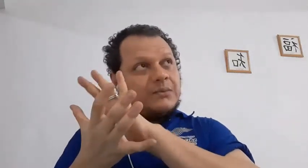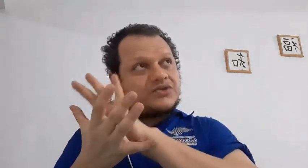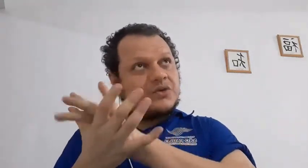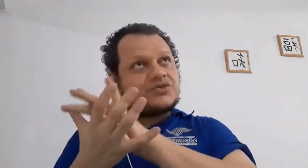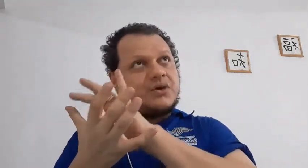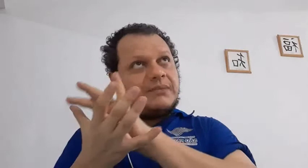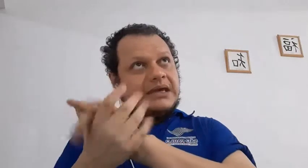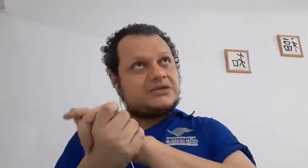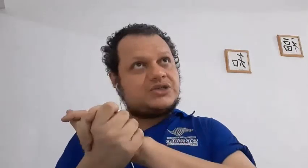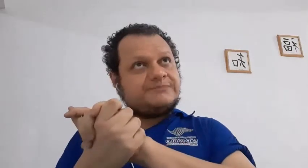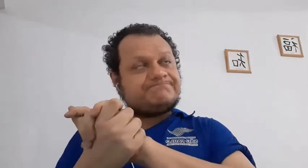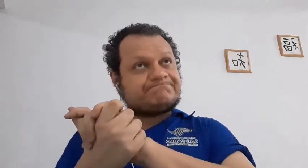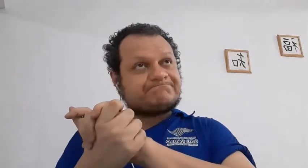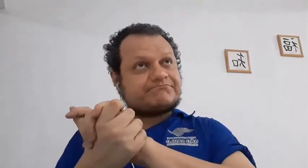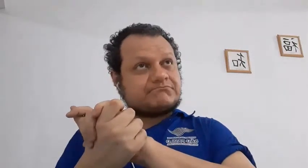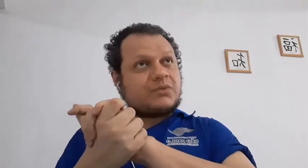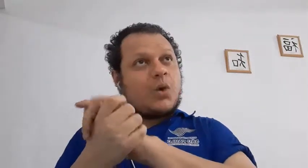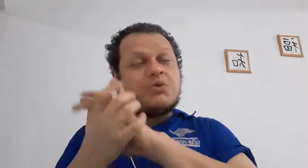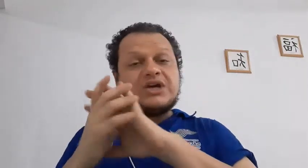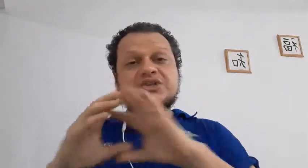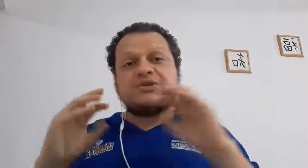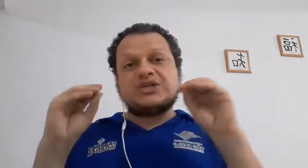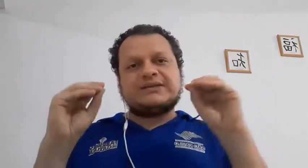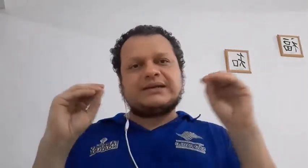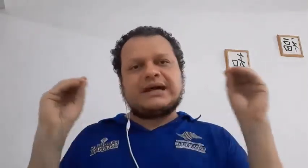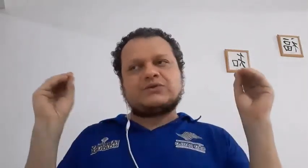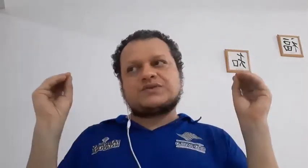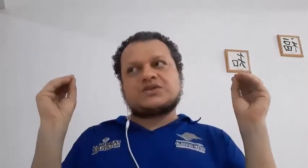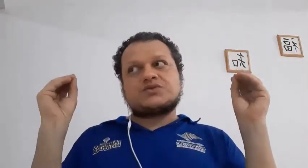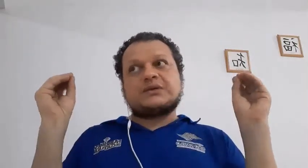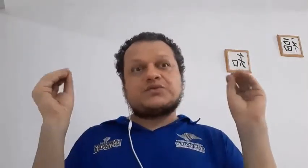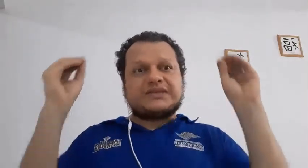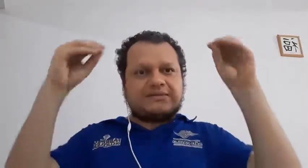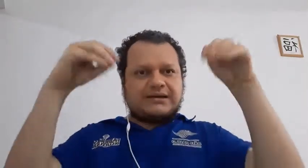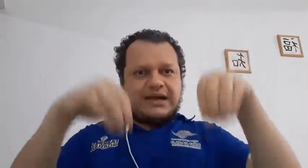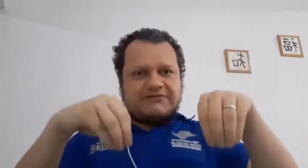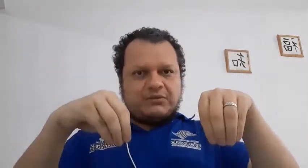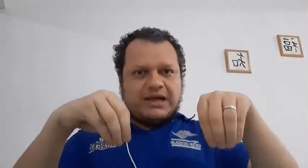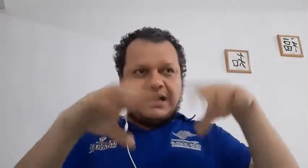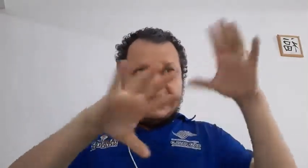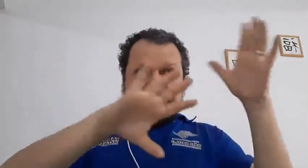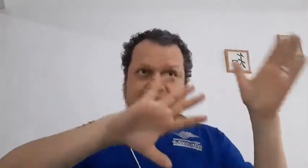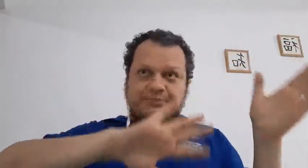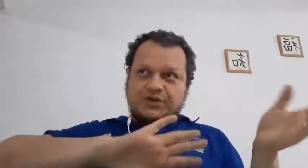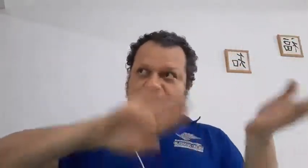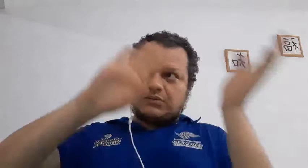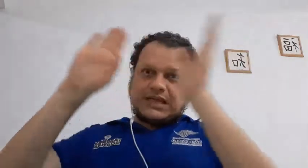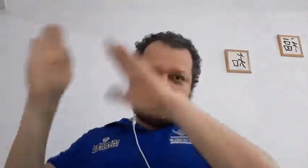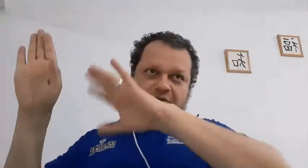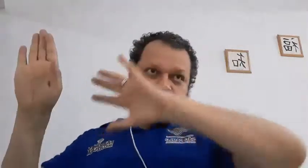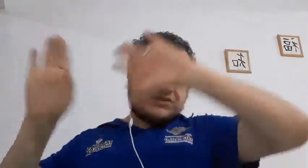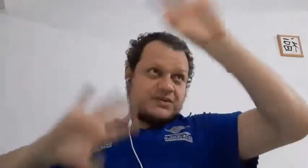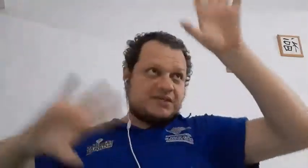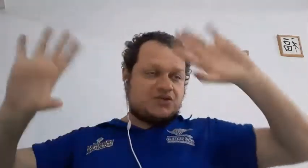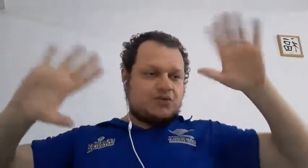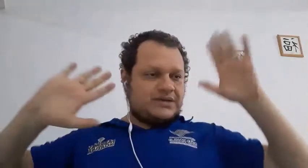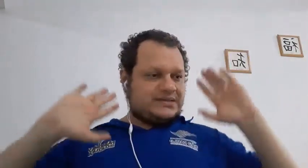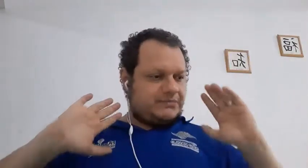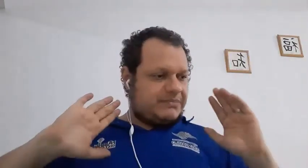começou somente como regime de internato, ou seja, os alunos se internavam lá, depois voltavam para suas regiões e